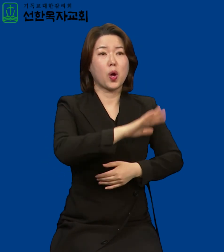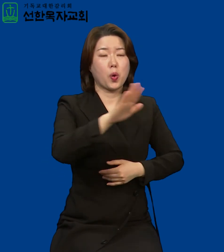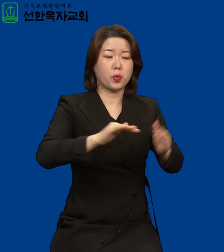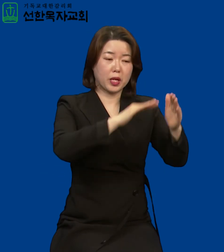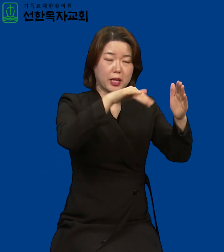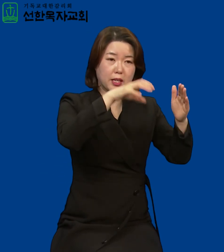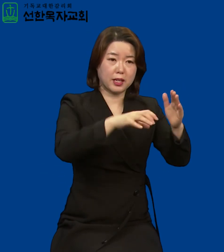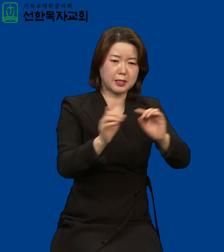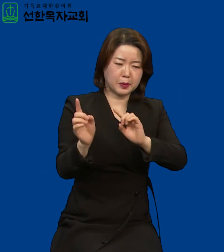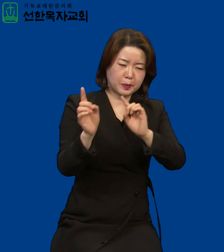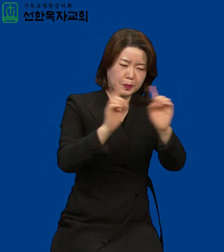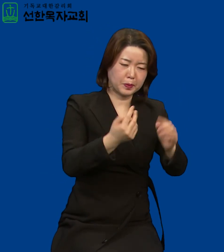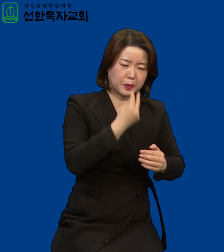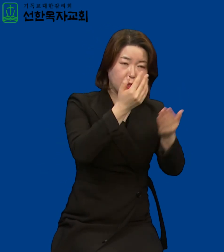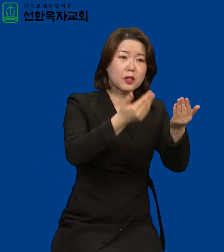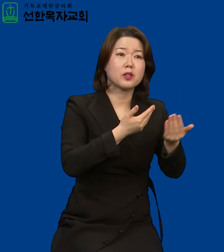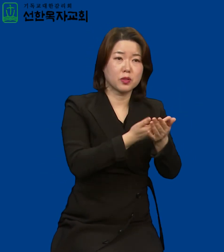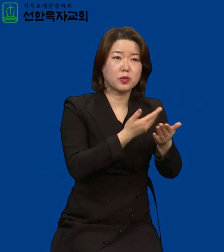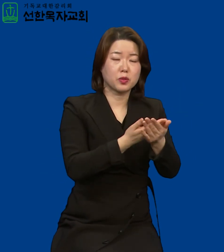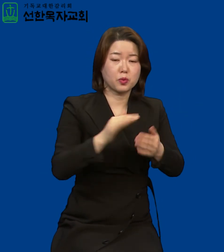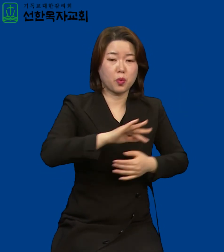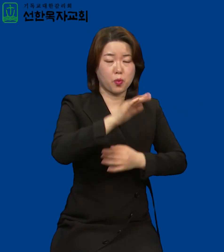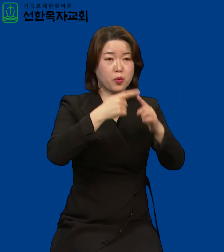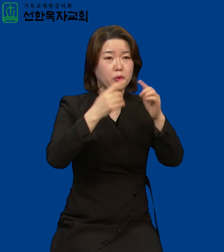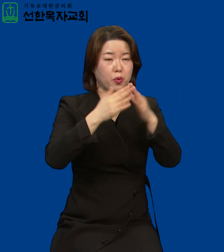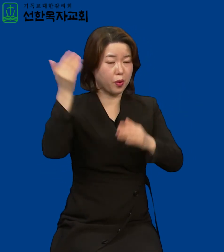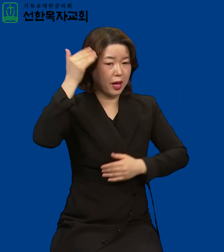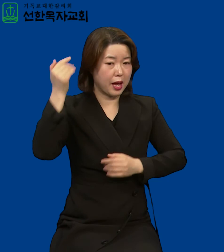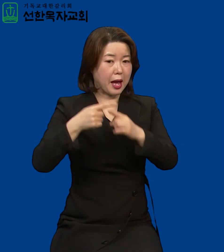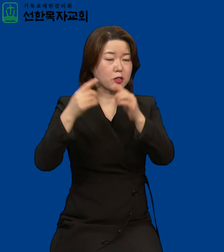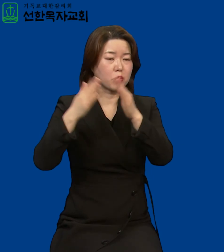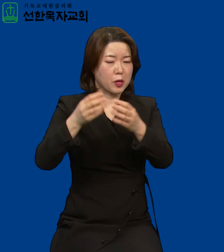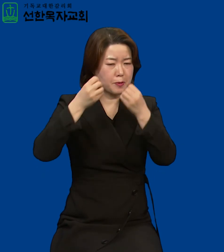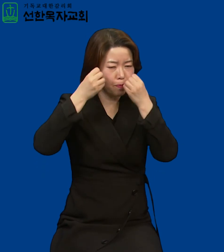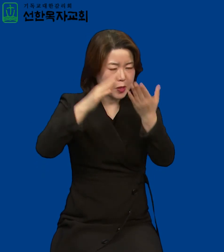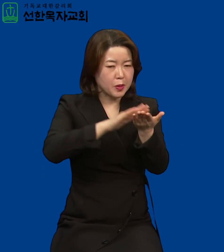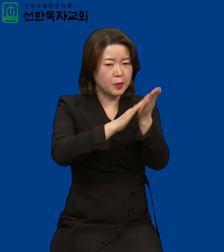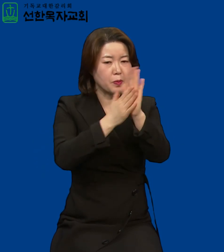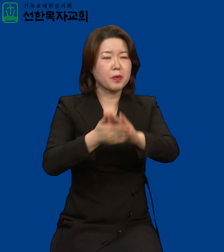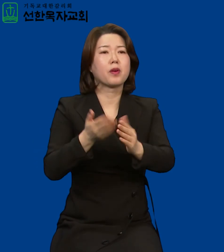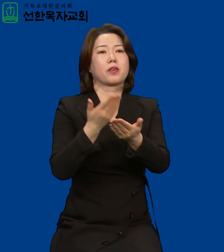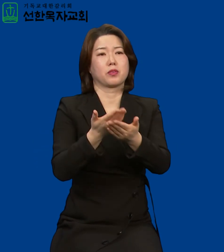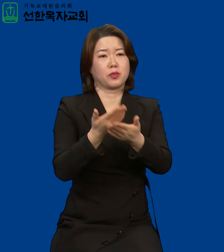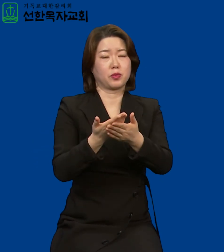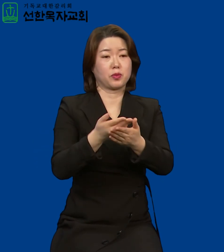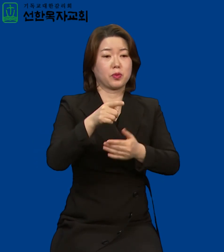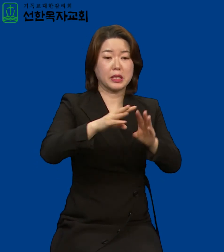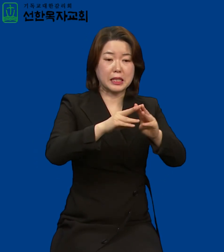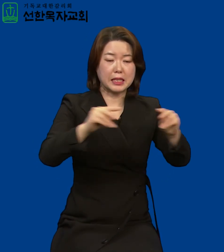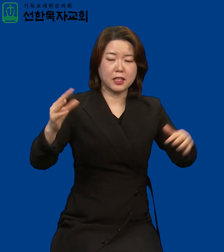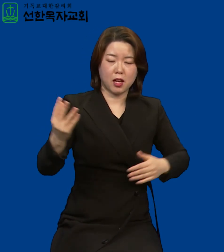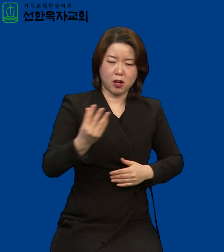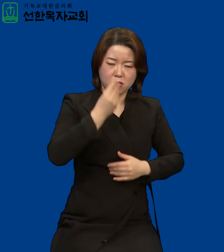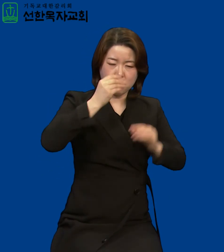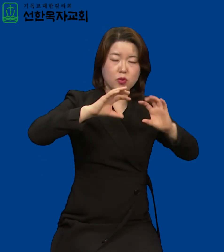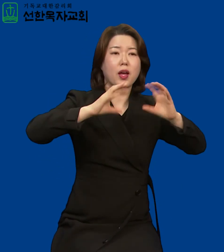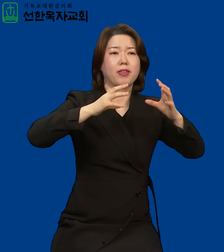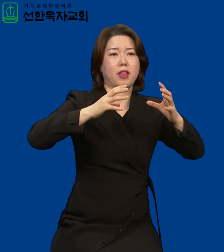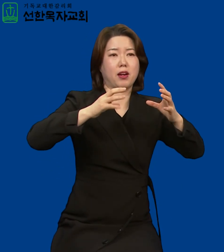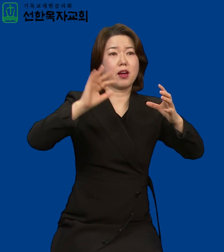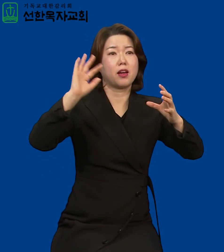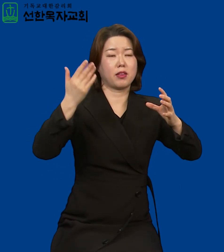가정을 살리시고 우리 교회, 한국 교회를 새롭게 하시고 이 땅을 거룩한 나라가